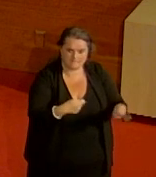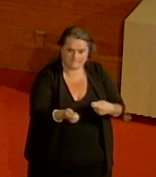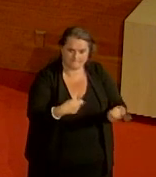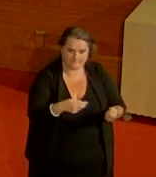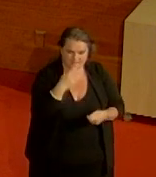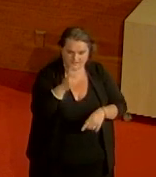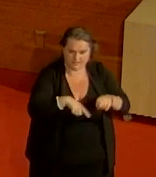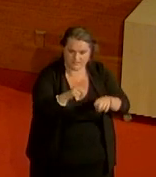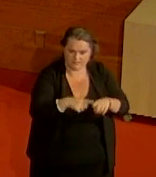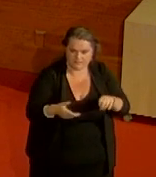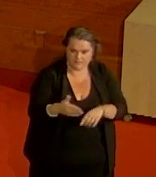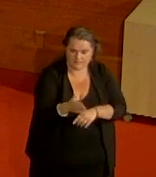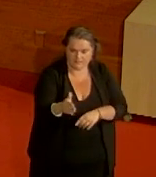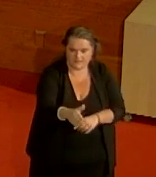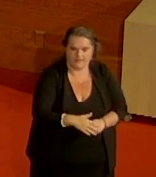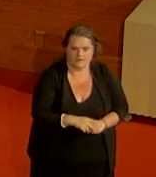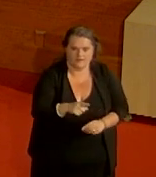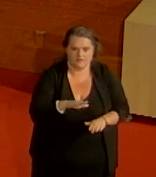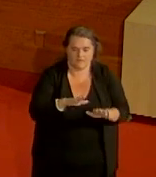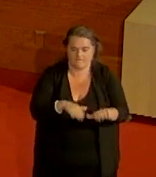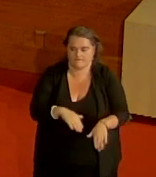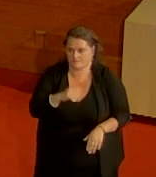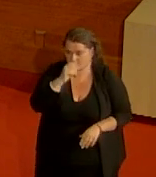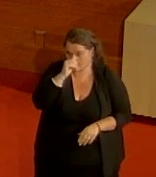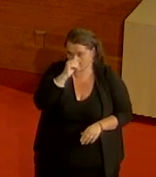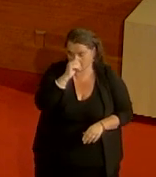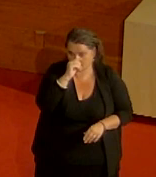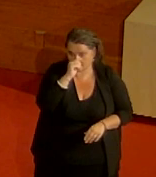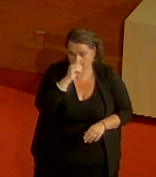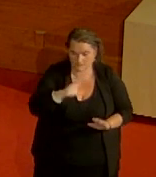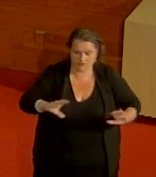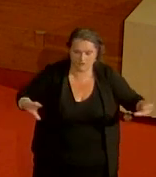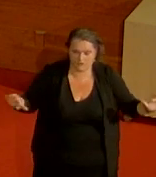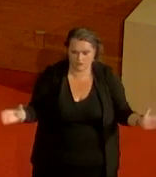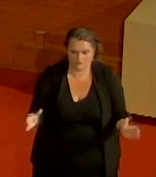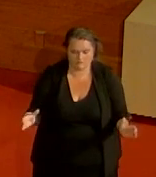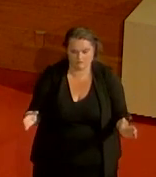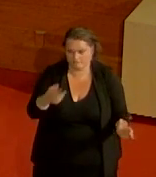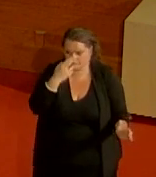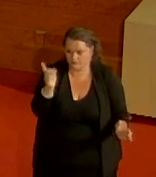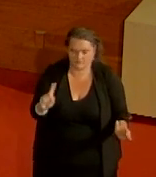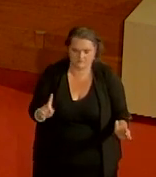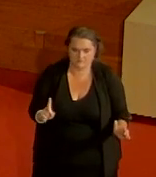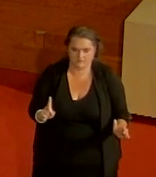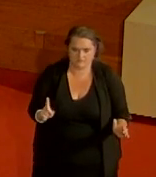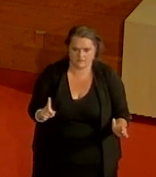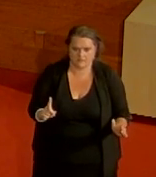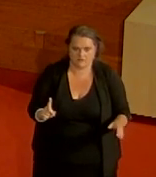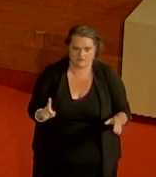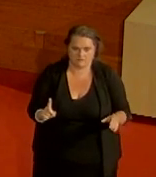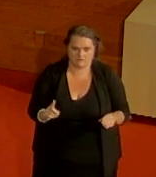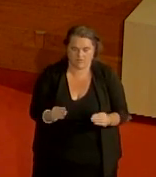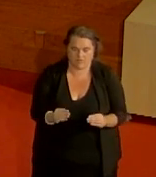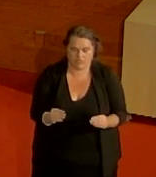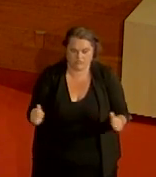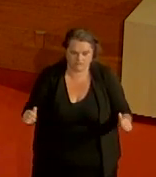e favorecen eh la desarticulación colectiva la desarticulación colectiva está